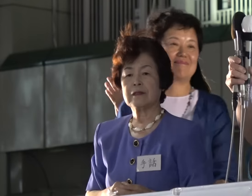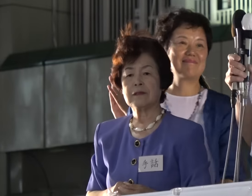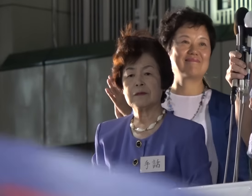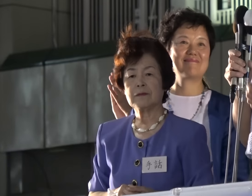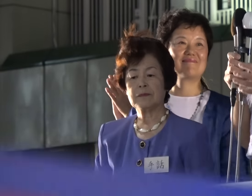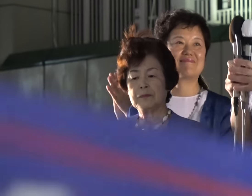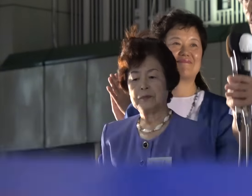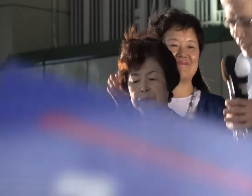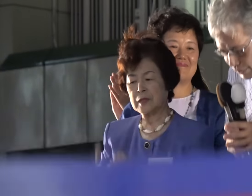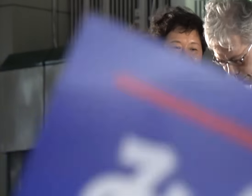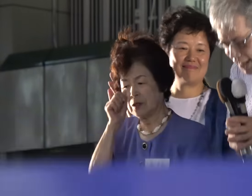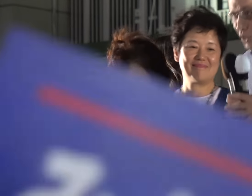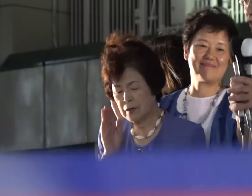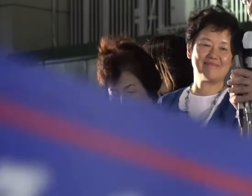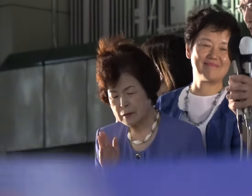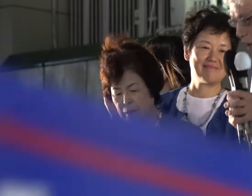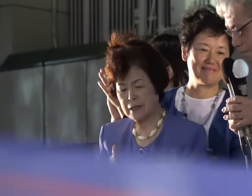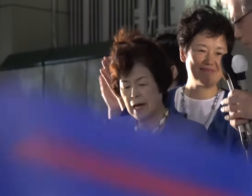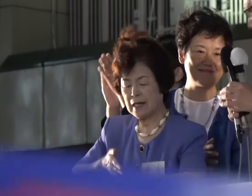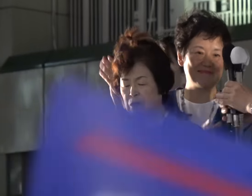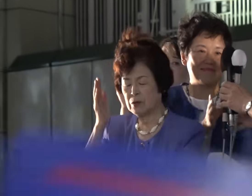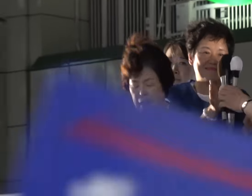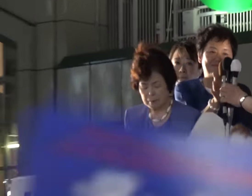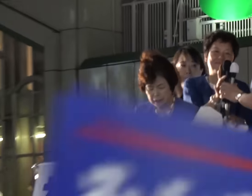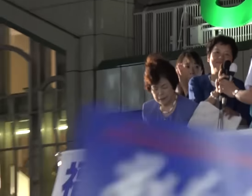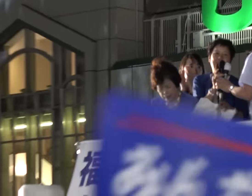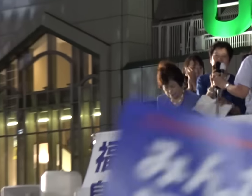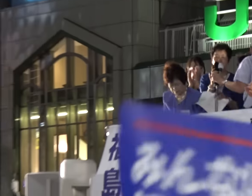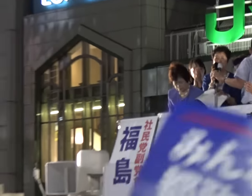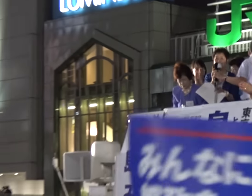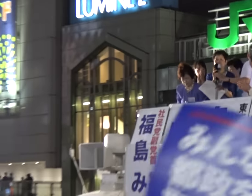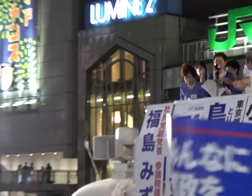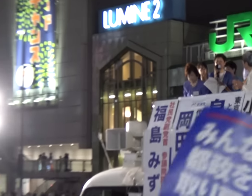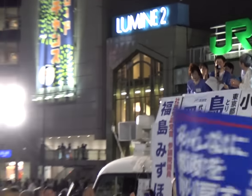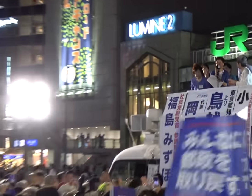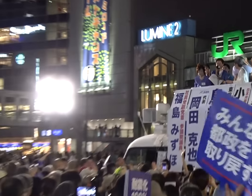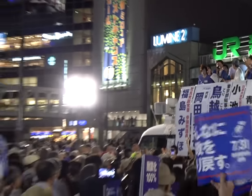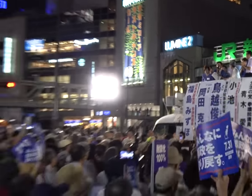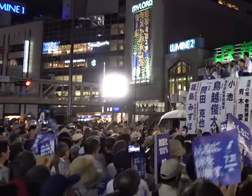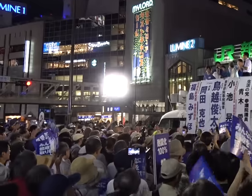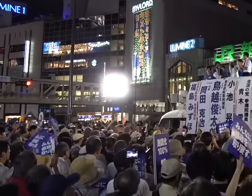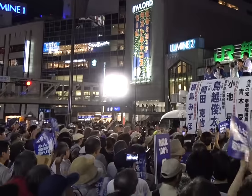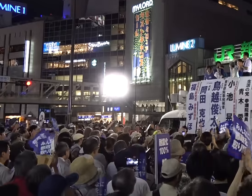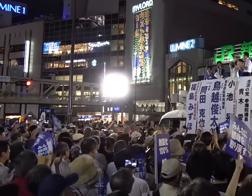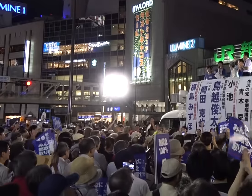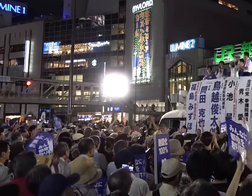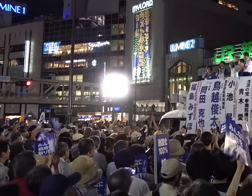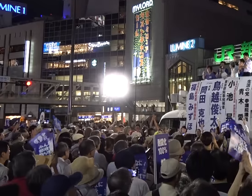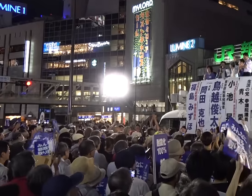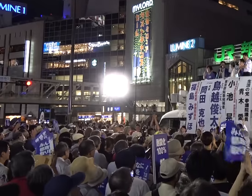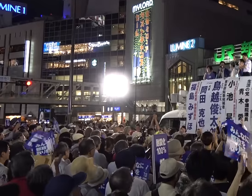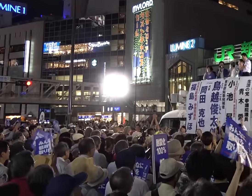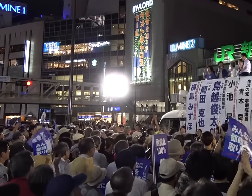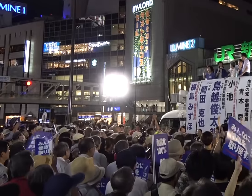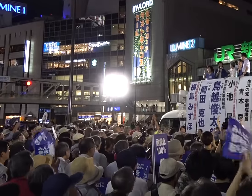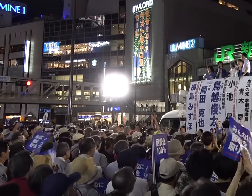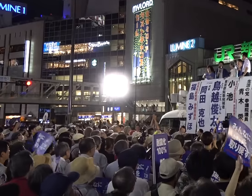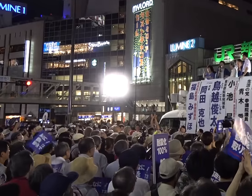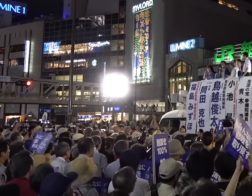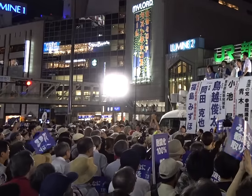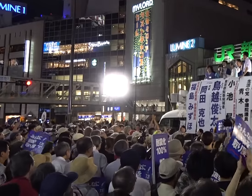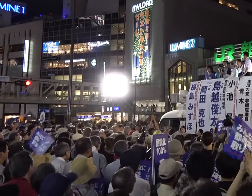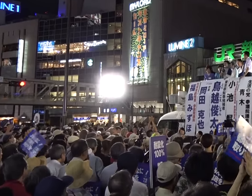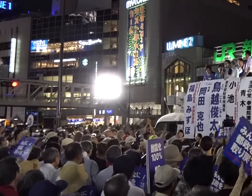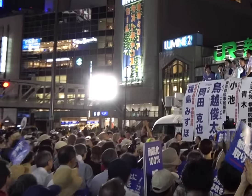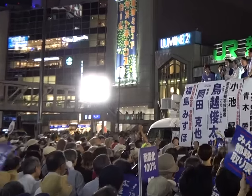。よろしくお願いいたします。ありがとうございました。 ありがとうございました。山口二郎さんでした。サーチさん、一体